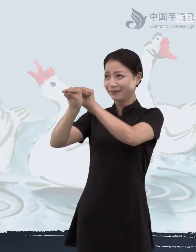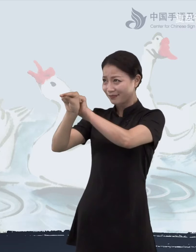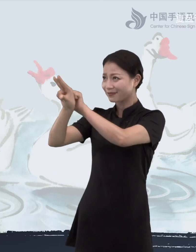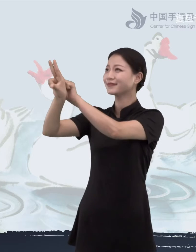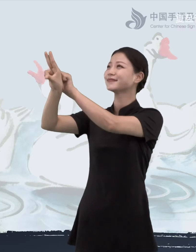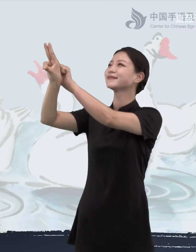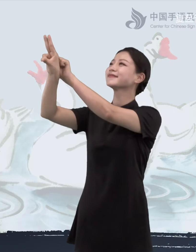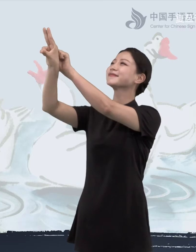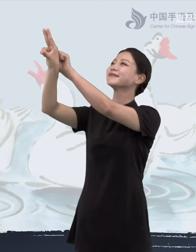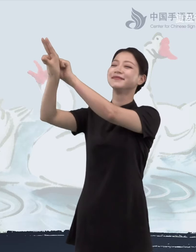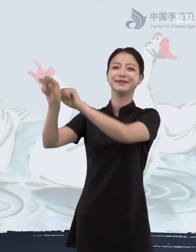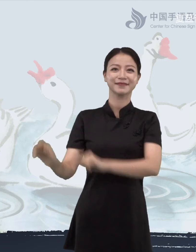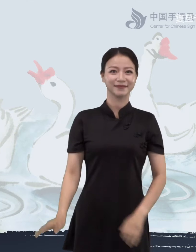《咏鹅》，